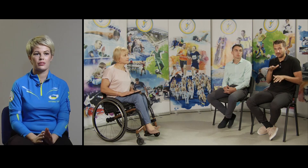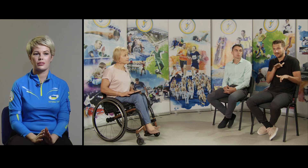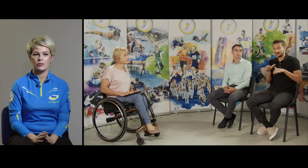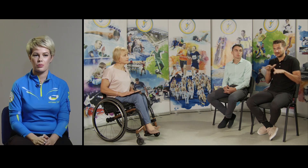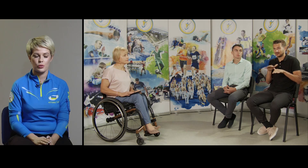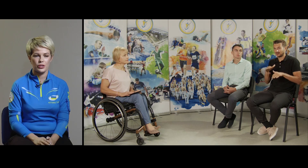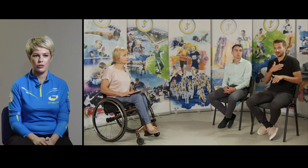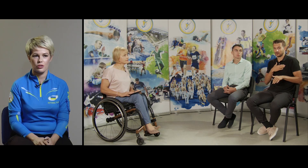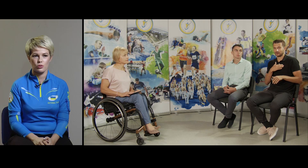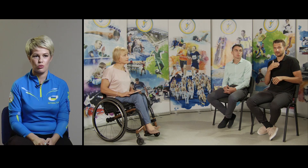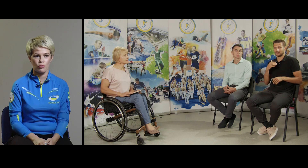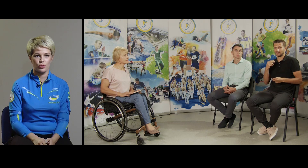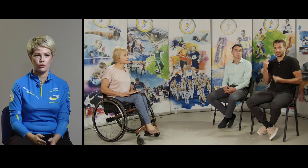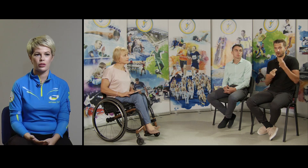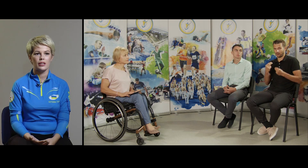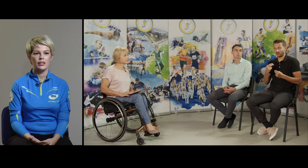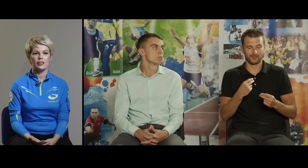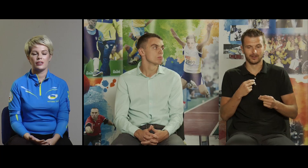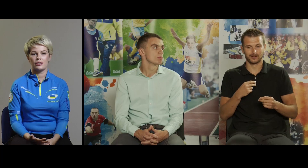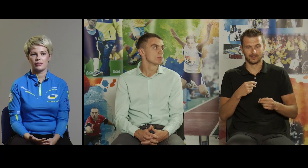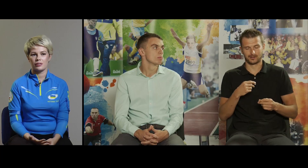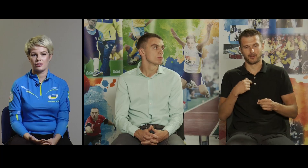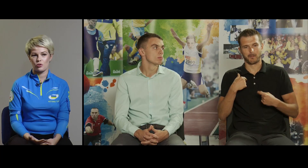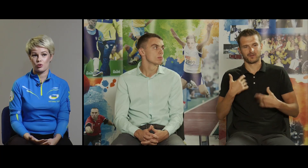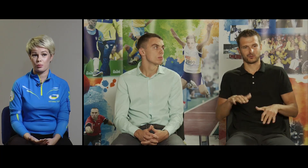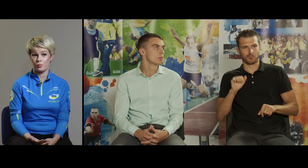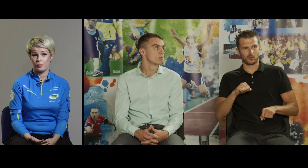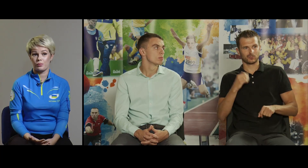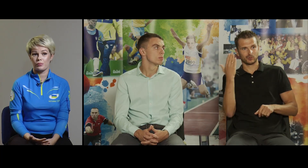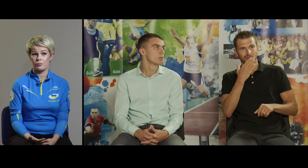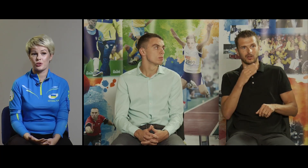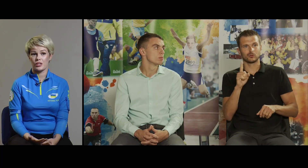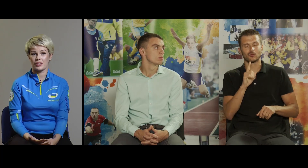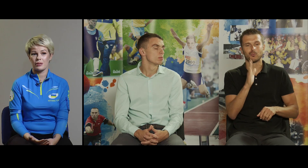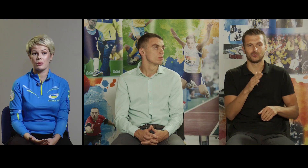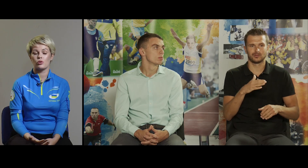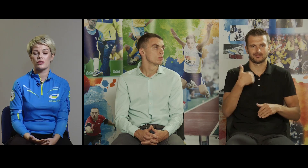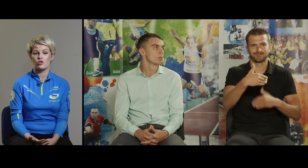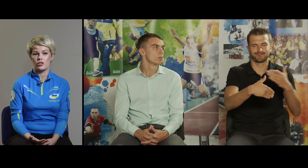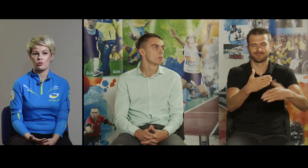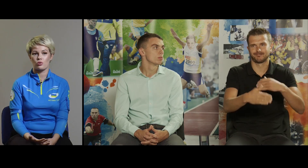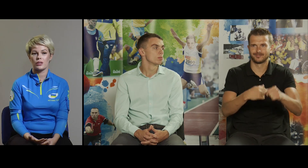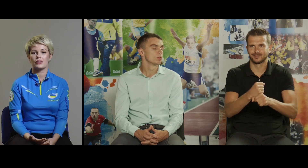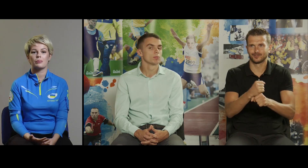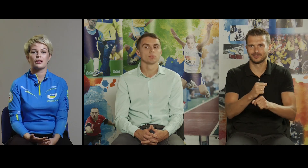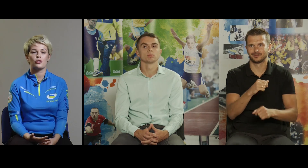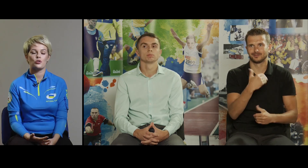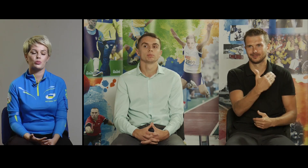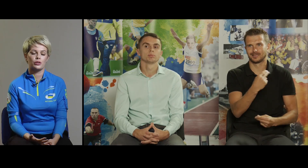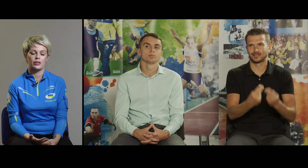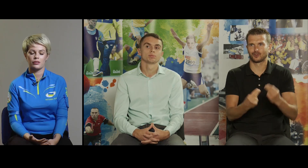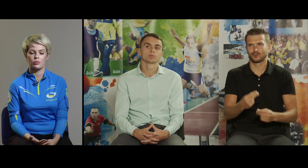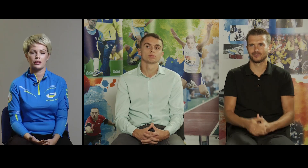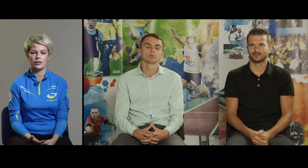виробляємо, постійно застосовуємо. І щоб під час гри ми могли вже зрозуміти наперед,